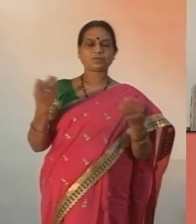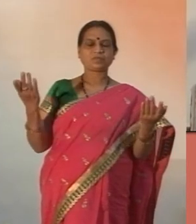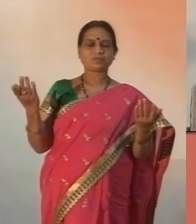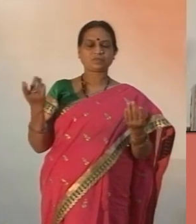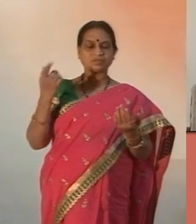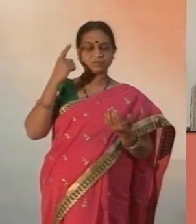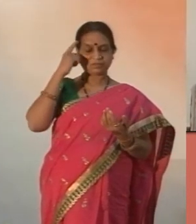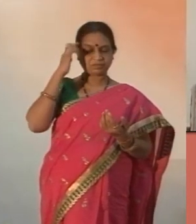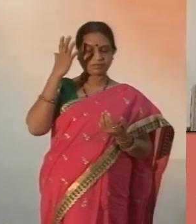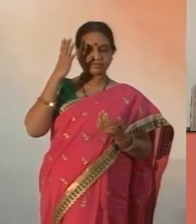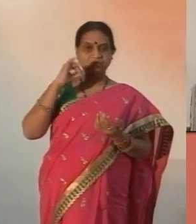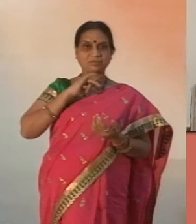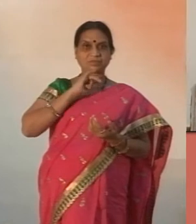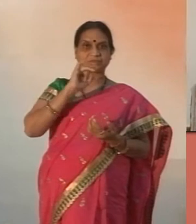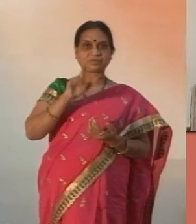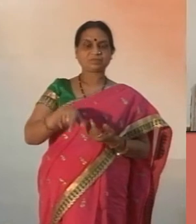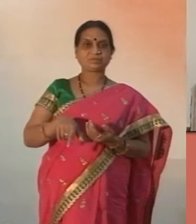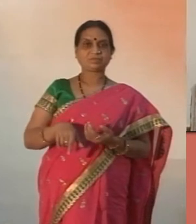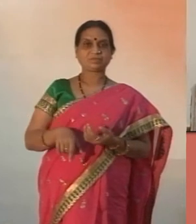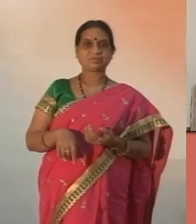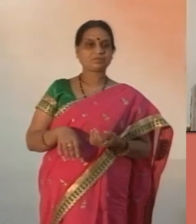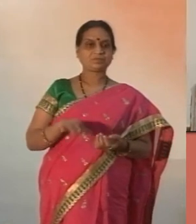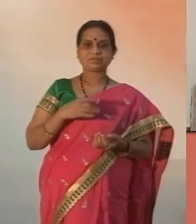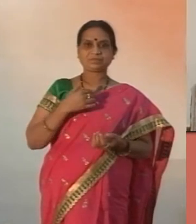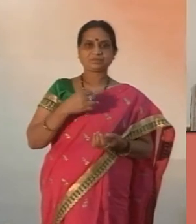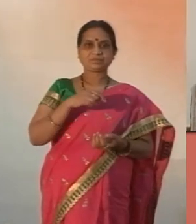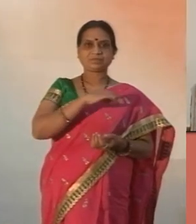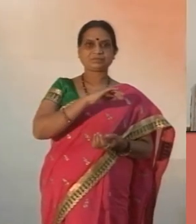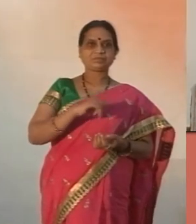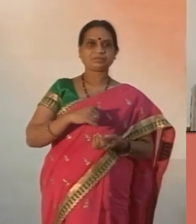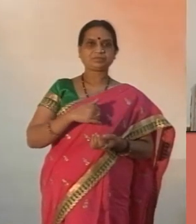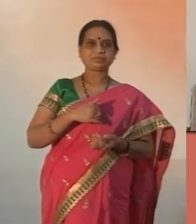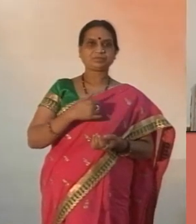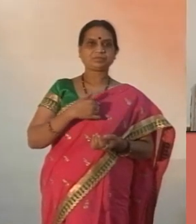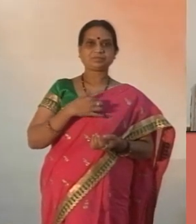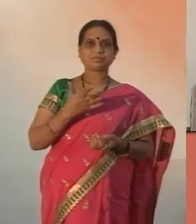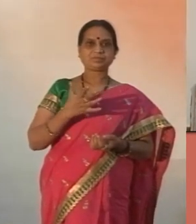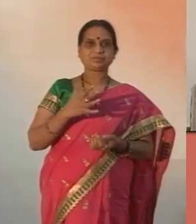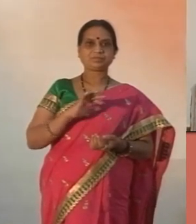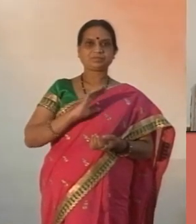परंतु ऐसा नहीं है।